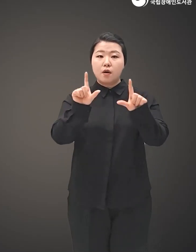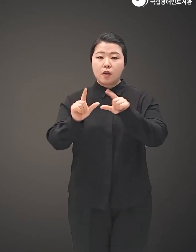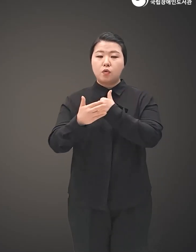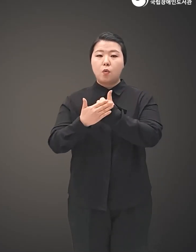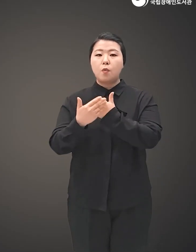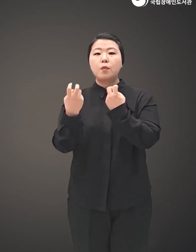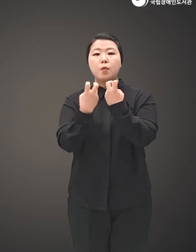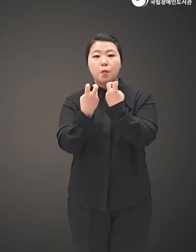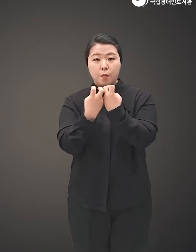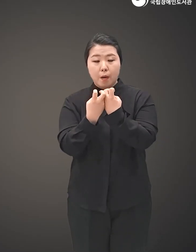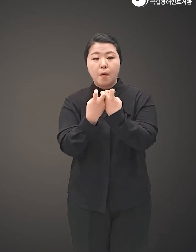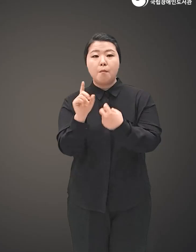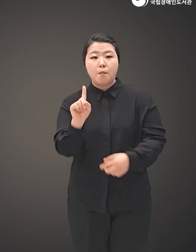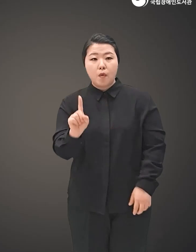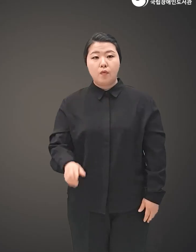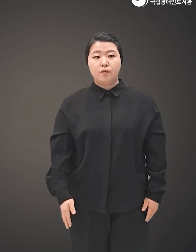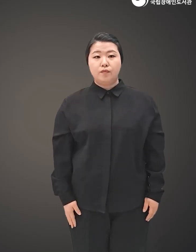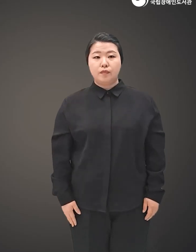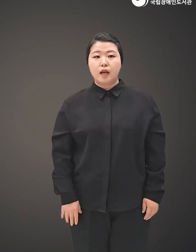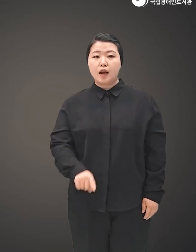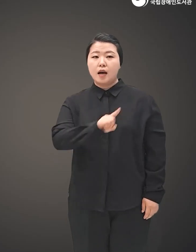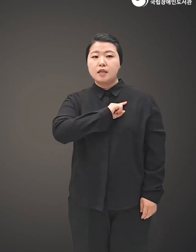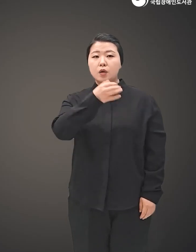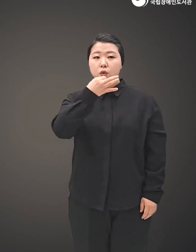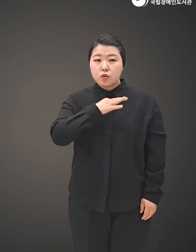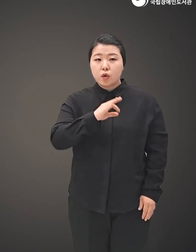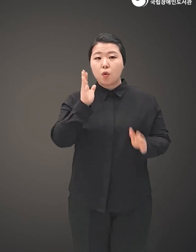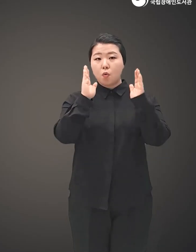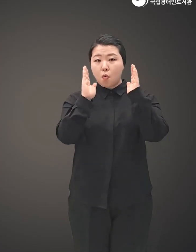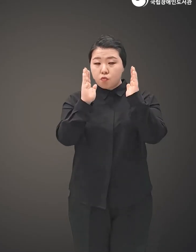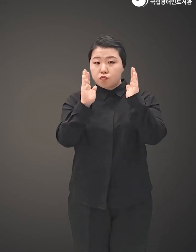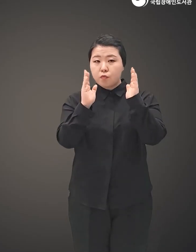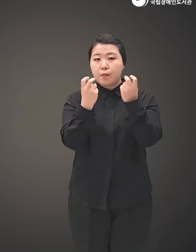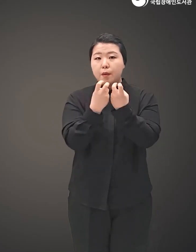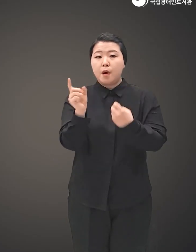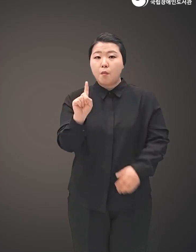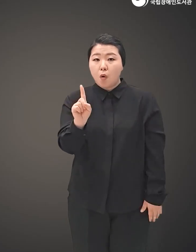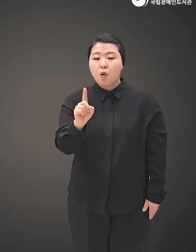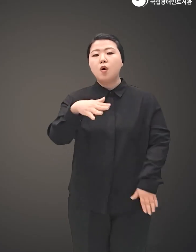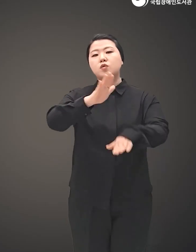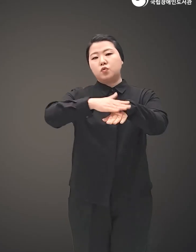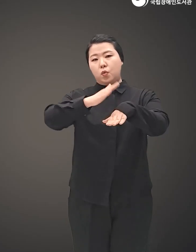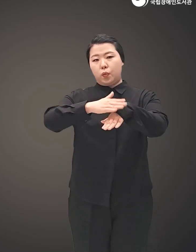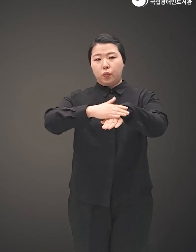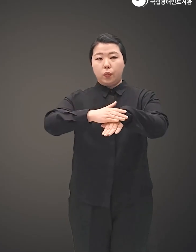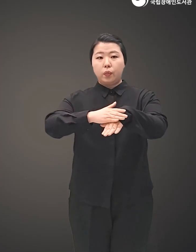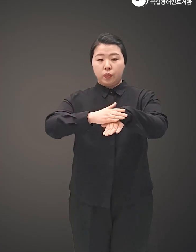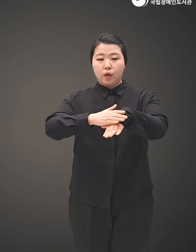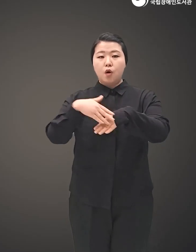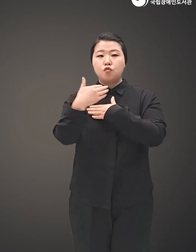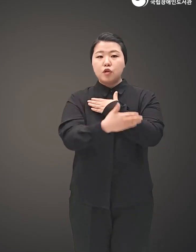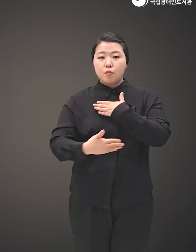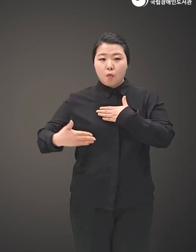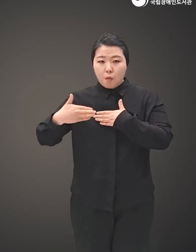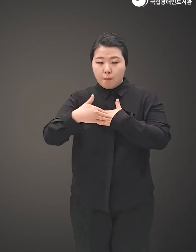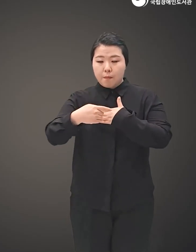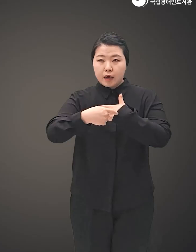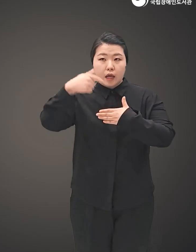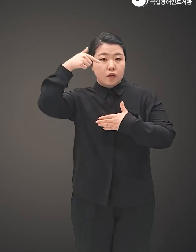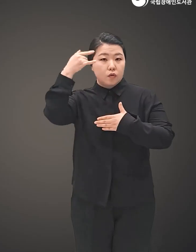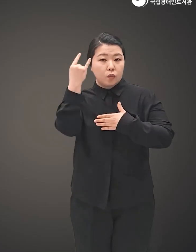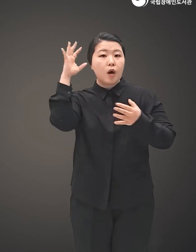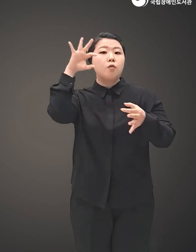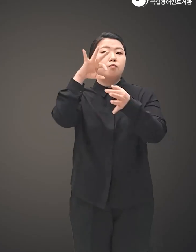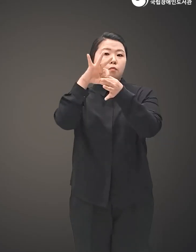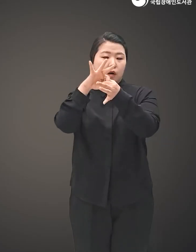도움이 되는 공부법이 있다면? 가장 효율적인 공부를 하는 키워드는 손이에요. 손. 우리 몸 밖에 나와 있는